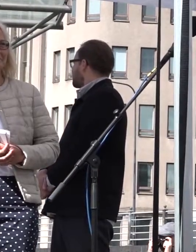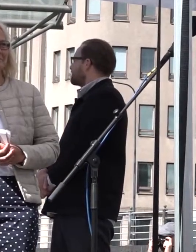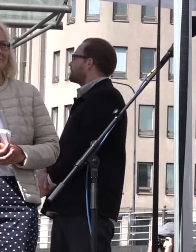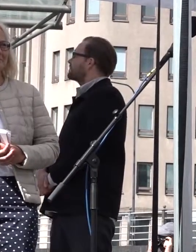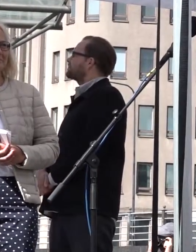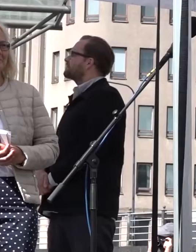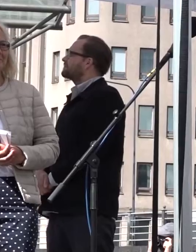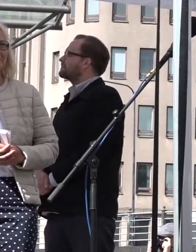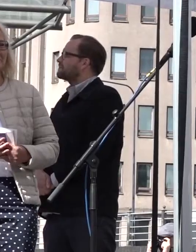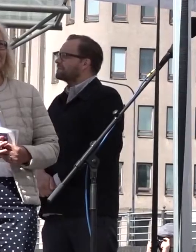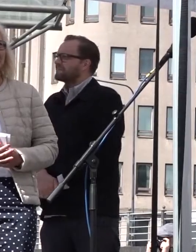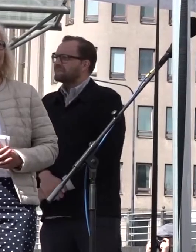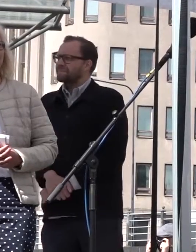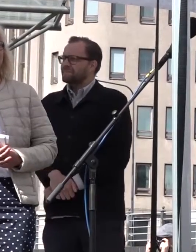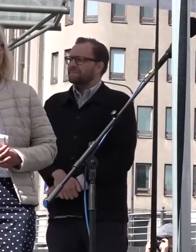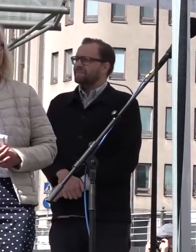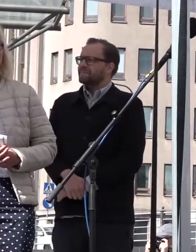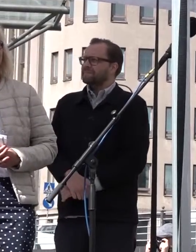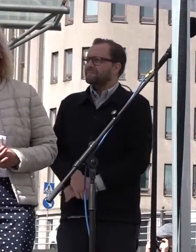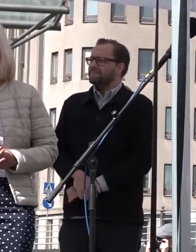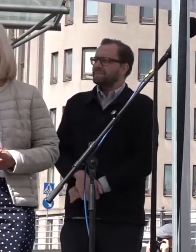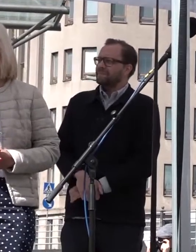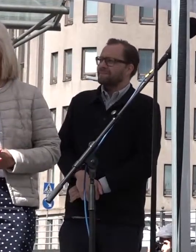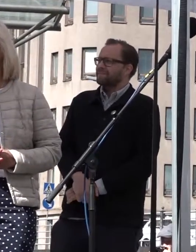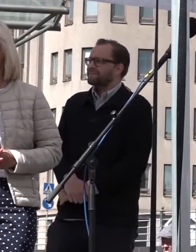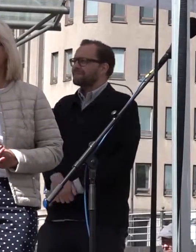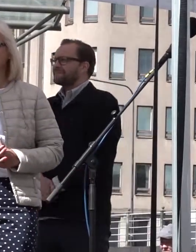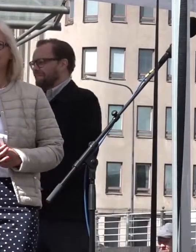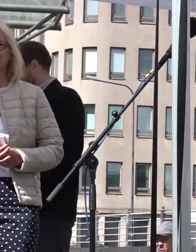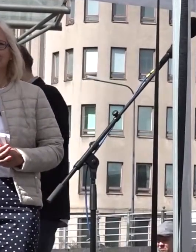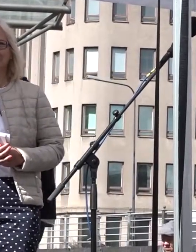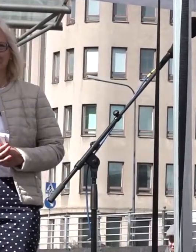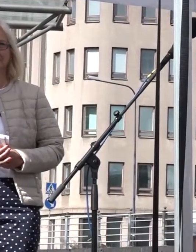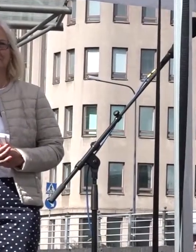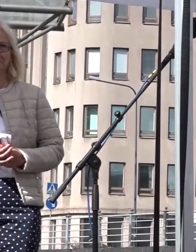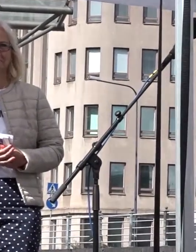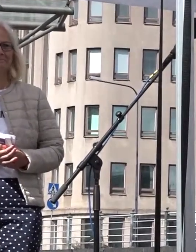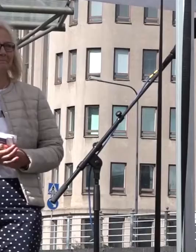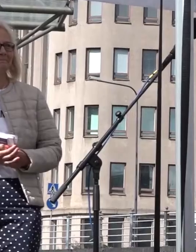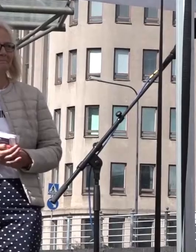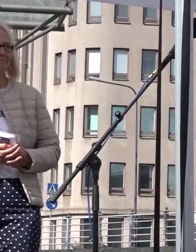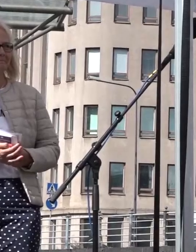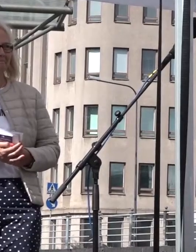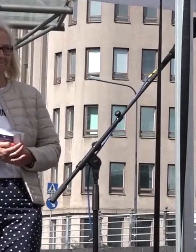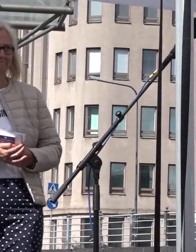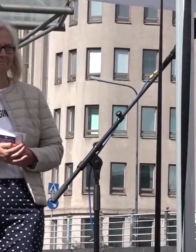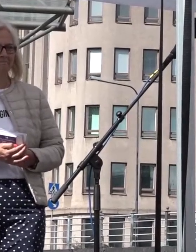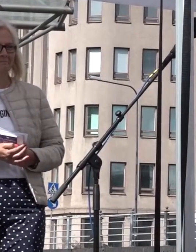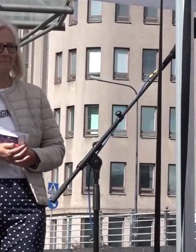asia, mitä niinku tavalliset ihmiset, niin nettikommentit, negatiiviset nettikommentit, kaikki sellainen